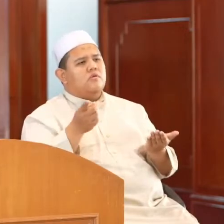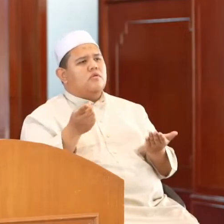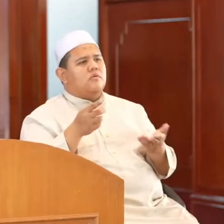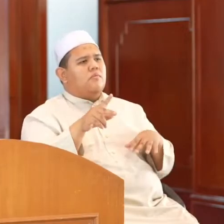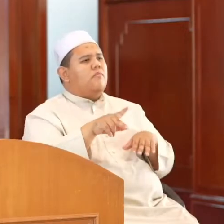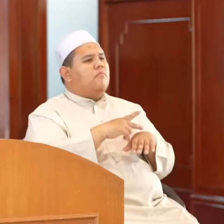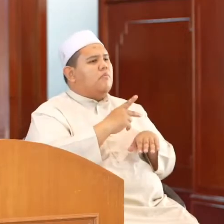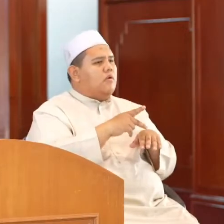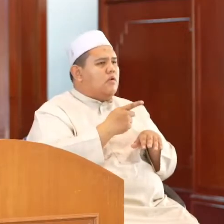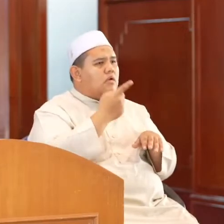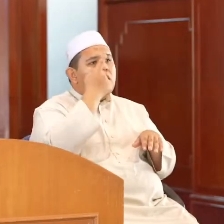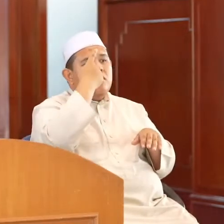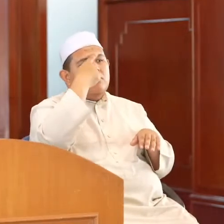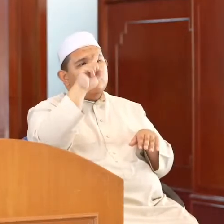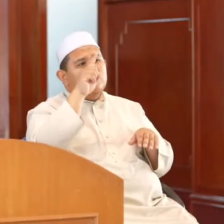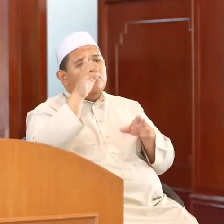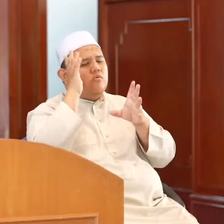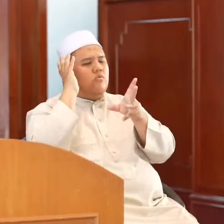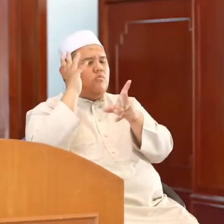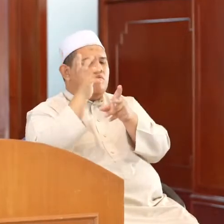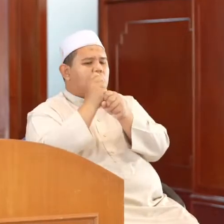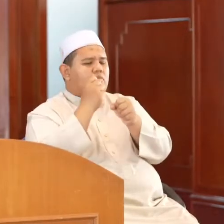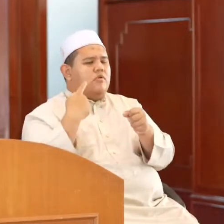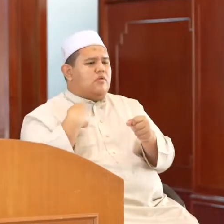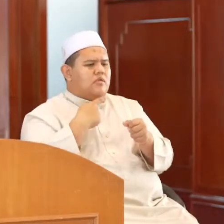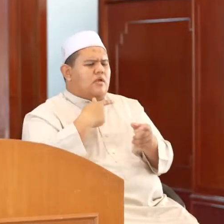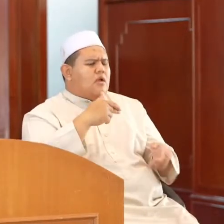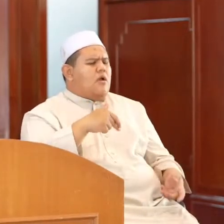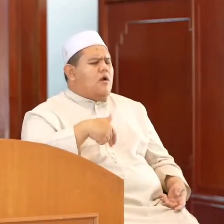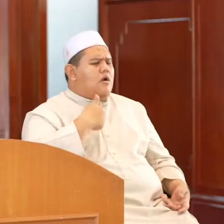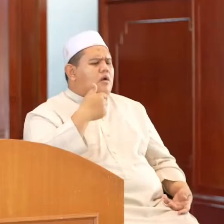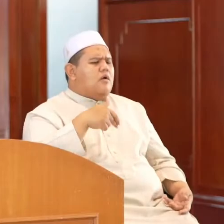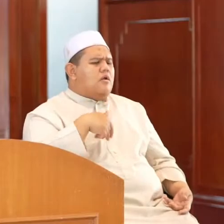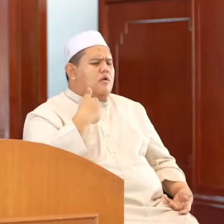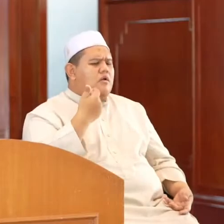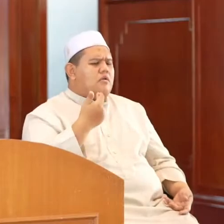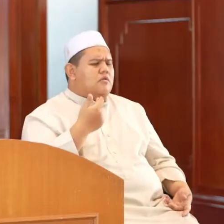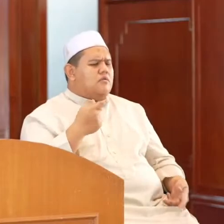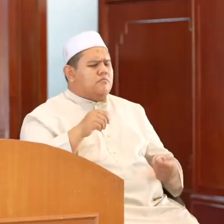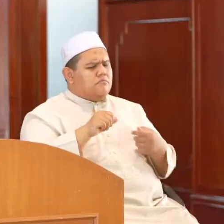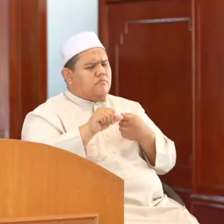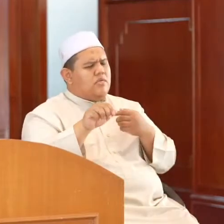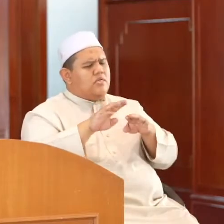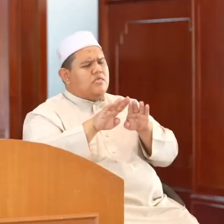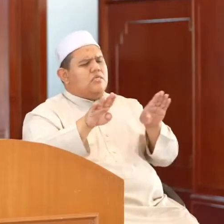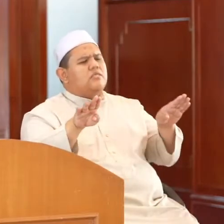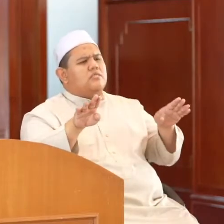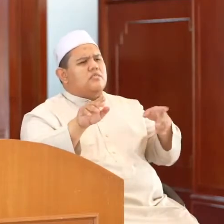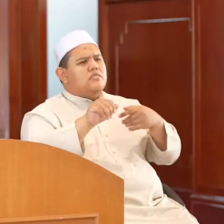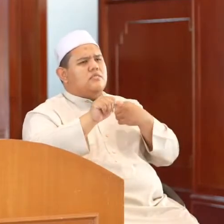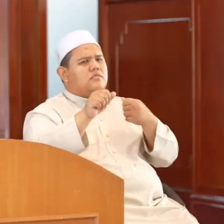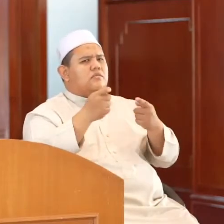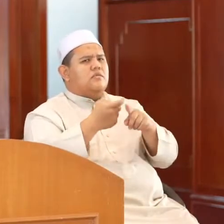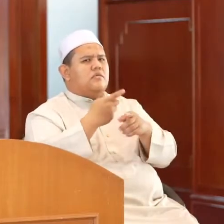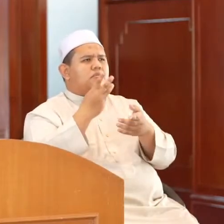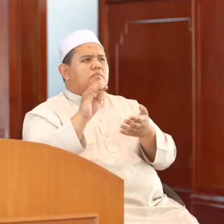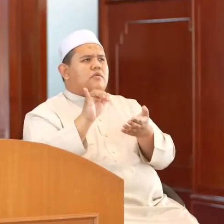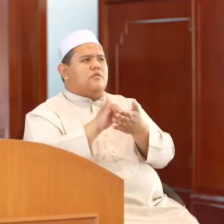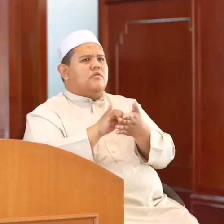untuk ummah, kita akan rasa jauh pada mereka. Inilah hebatnya.